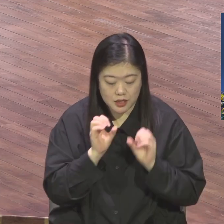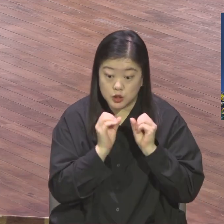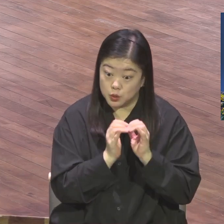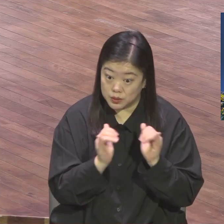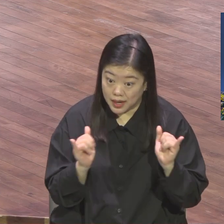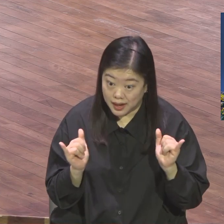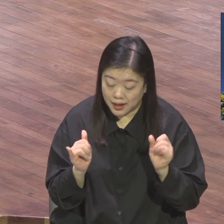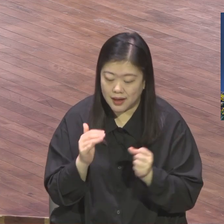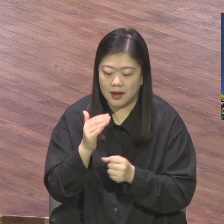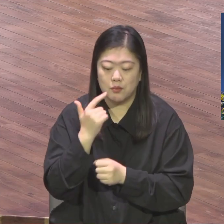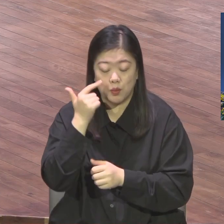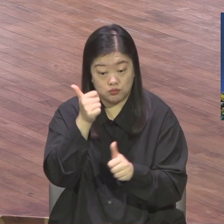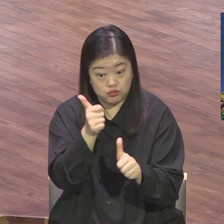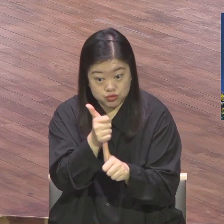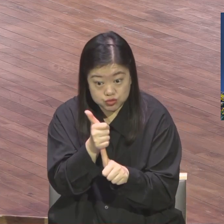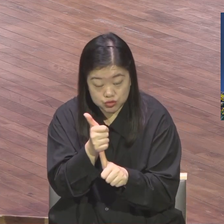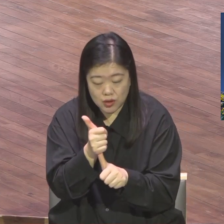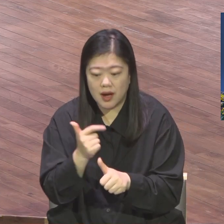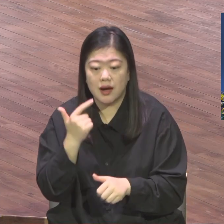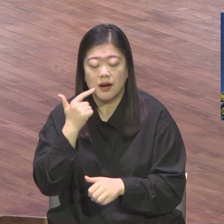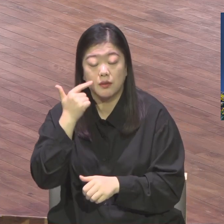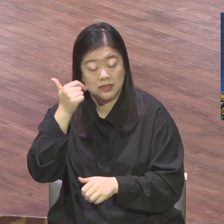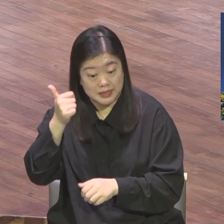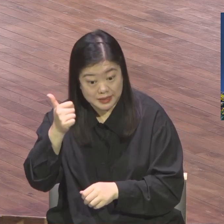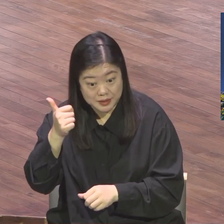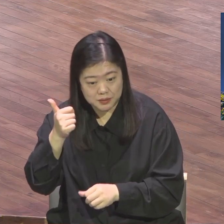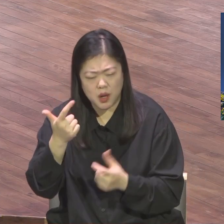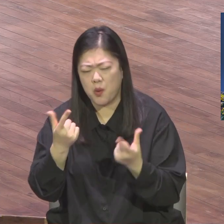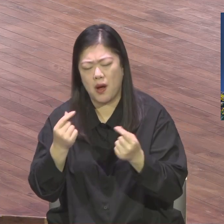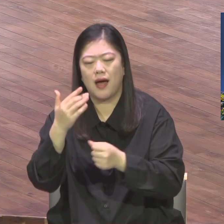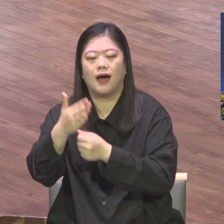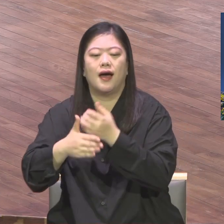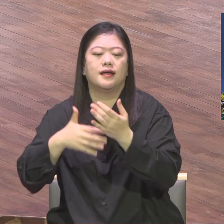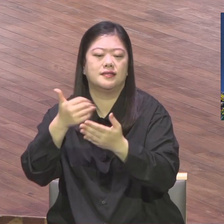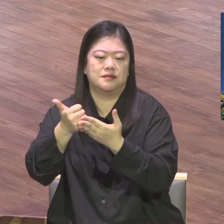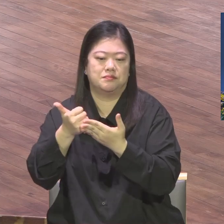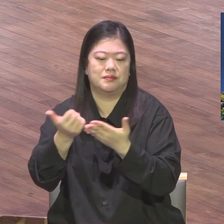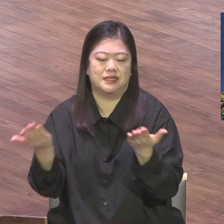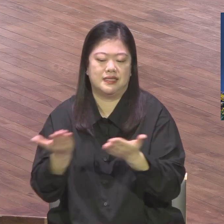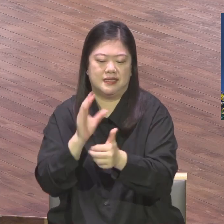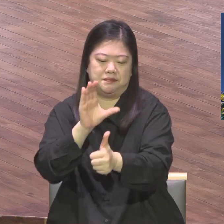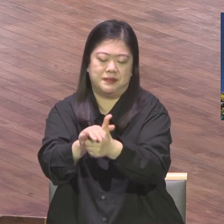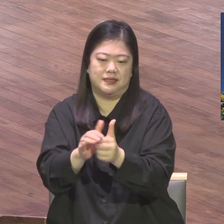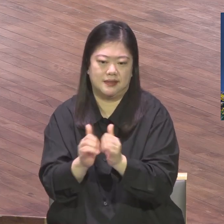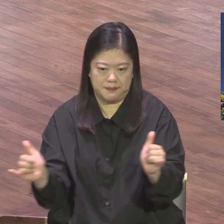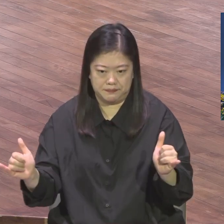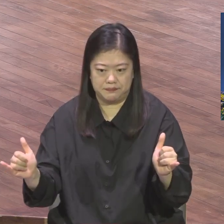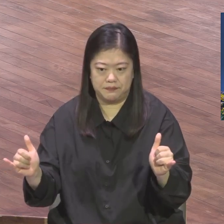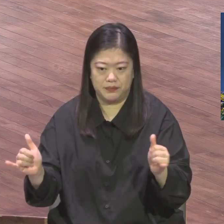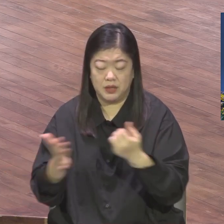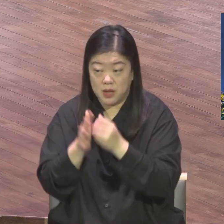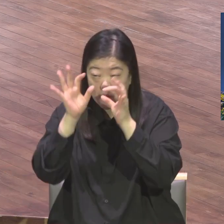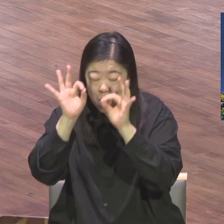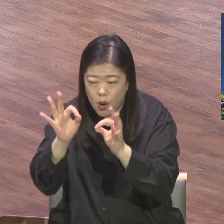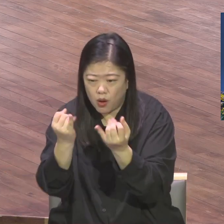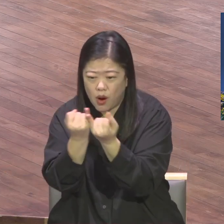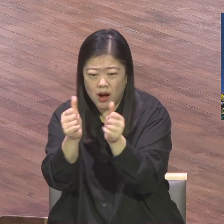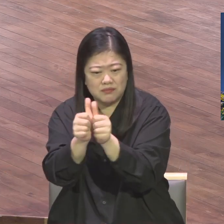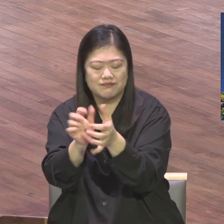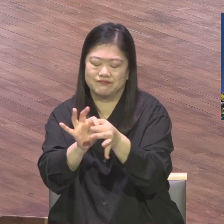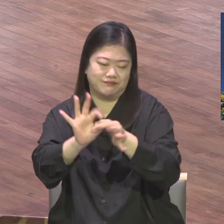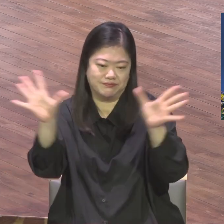좀 부족하더라도 하나님께 기도하면서 말없이 도와줘. 아멘. 그게